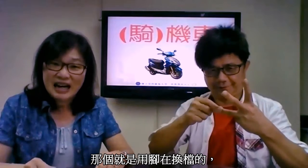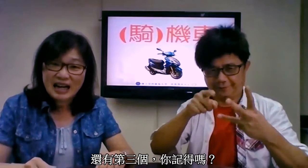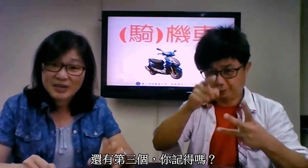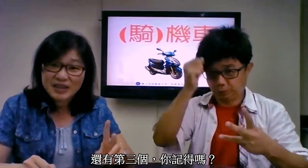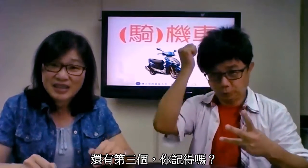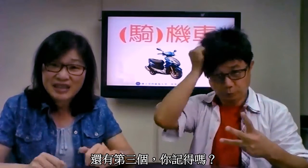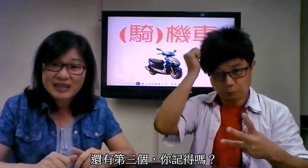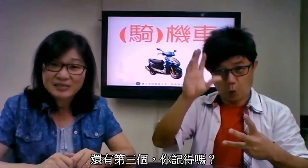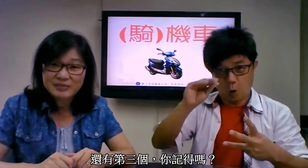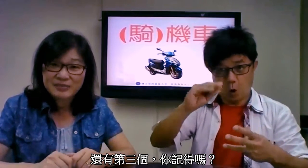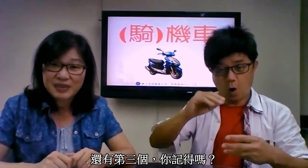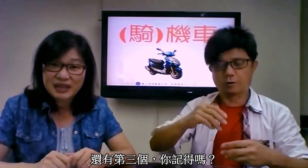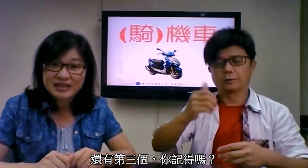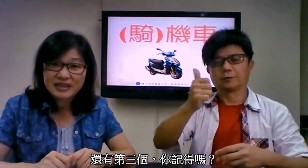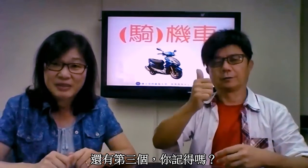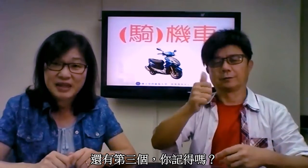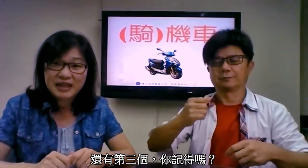还有第三个，你记得吗？